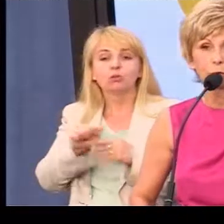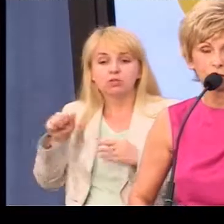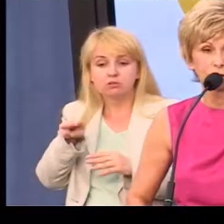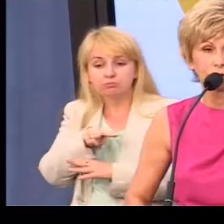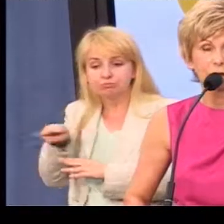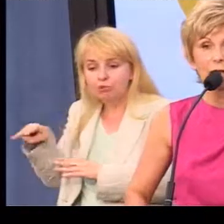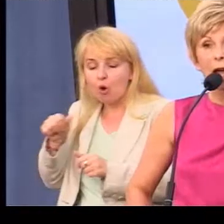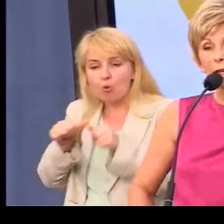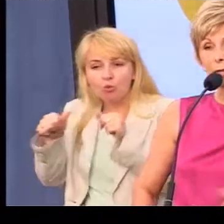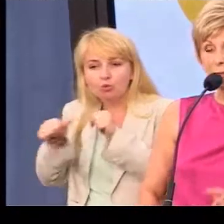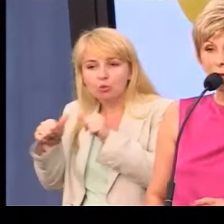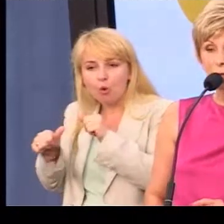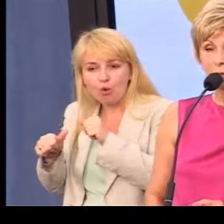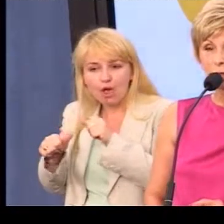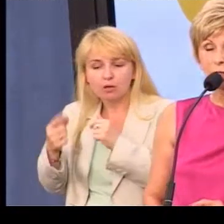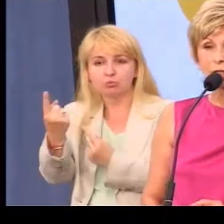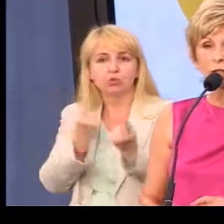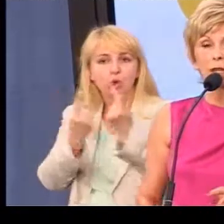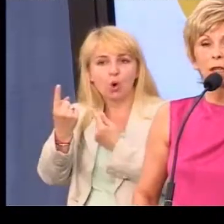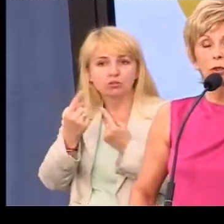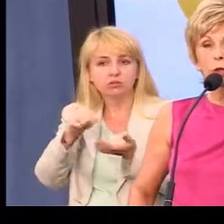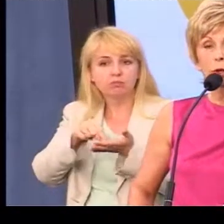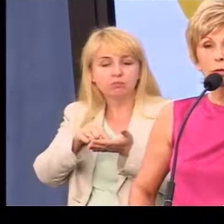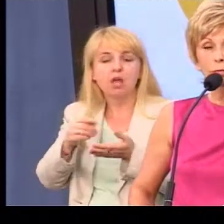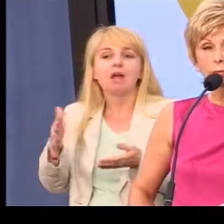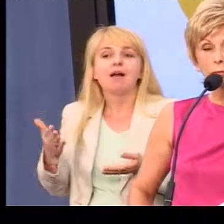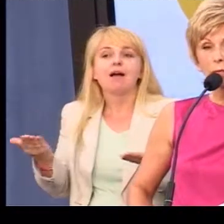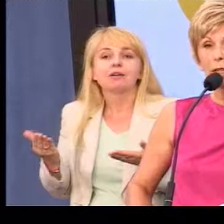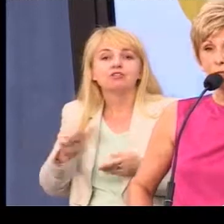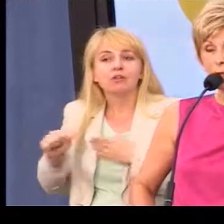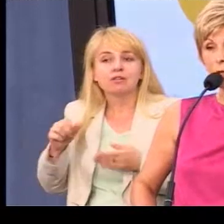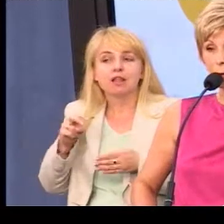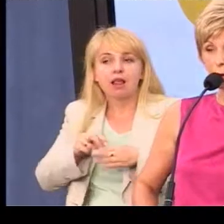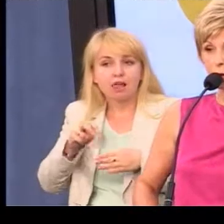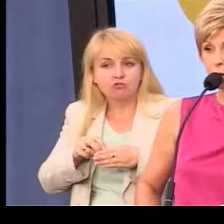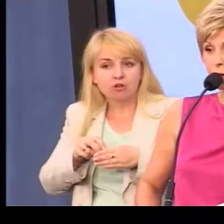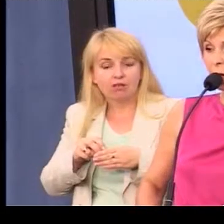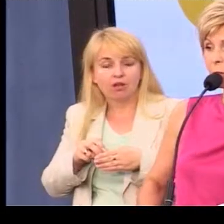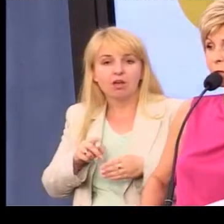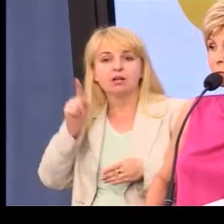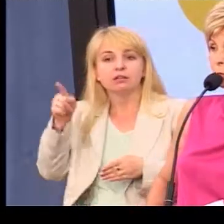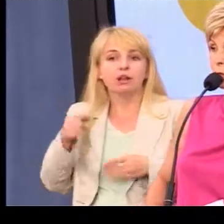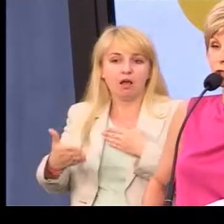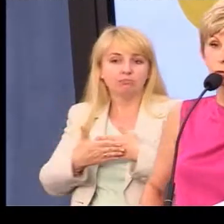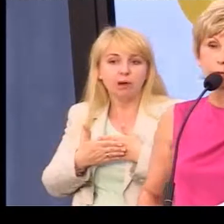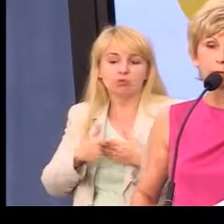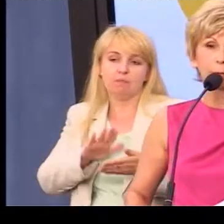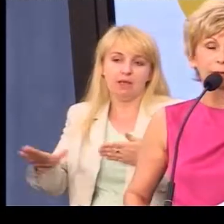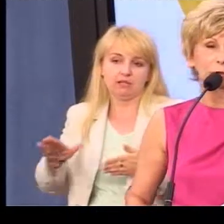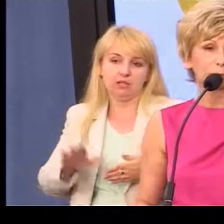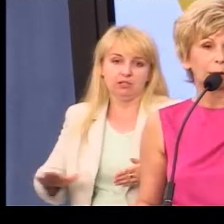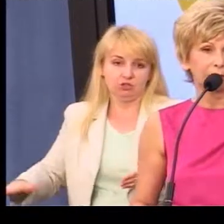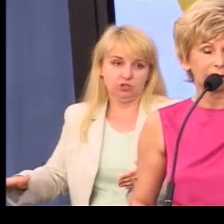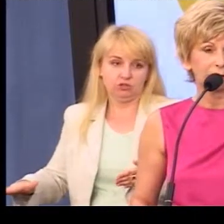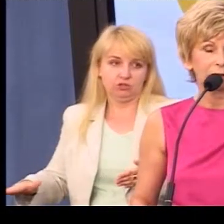leczenia niepłodności. Ale wracając jeszcze do leczenia niepłodności, chciałabym zwrócić się tutaj do